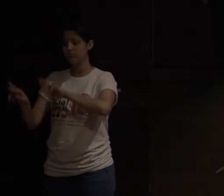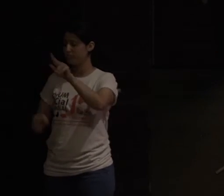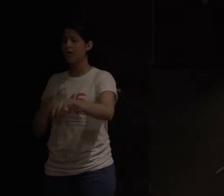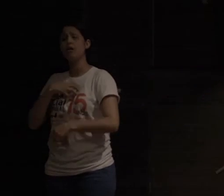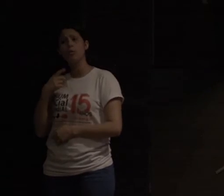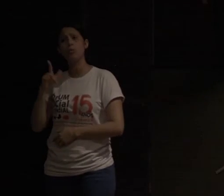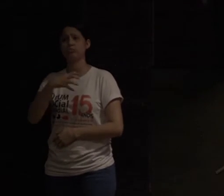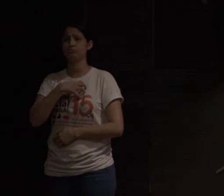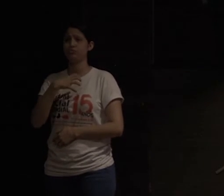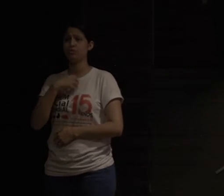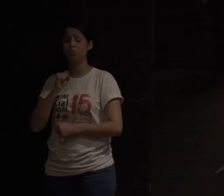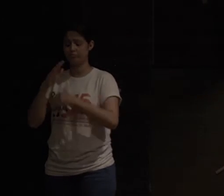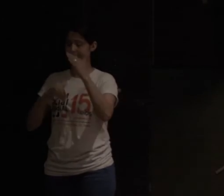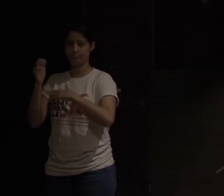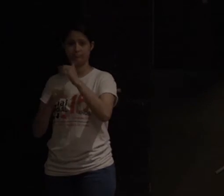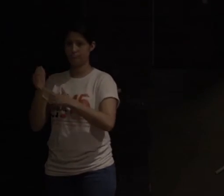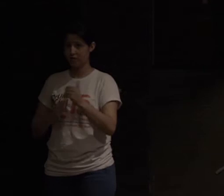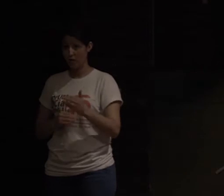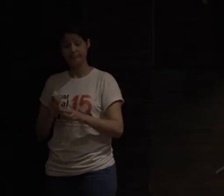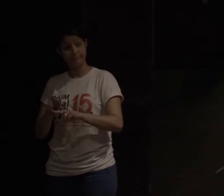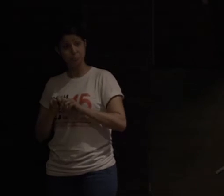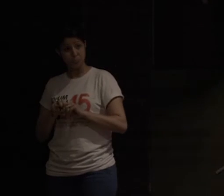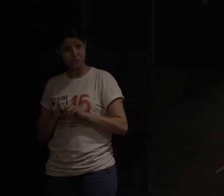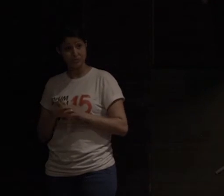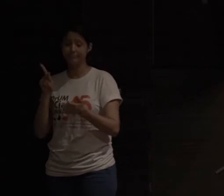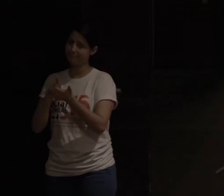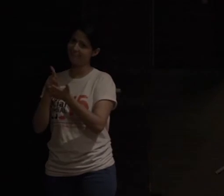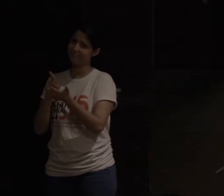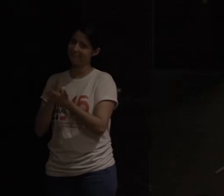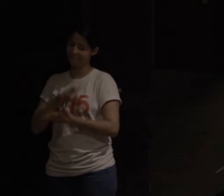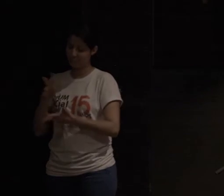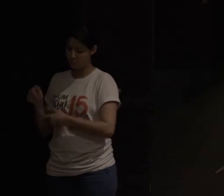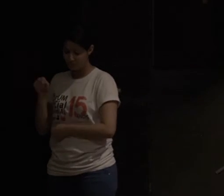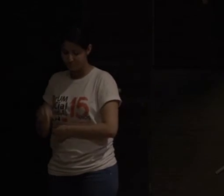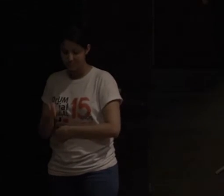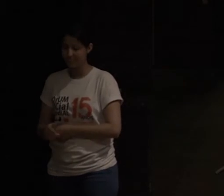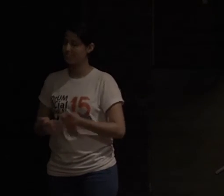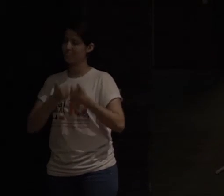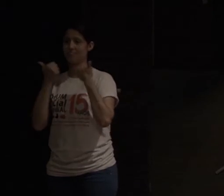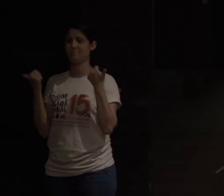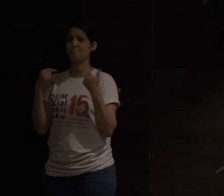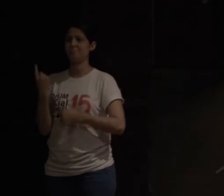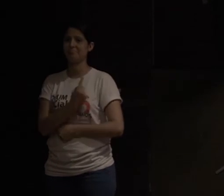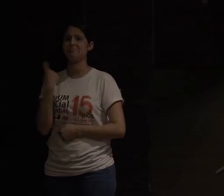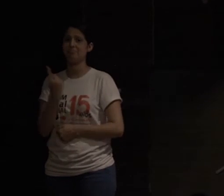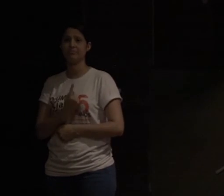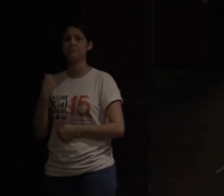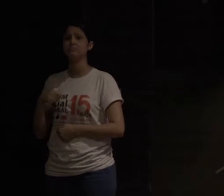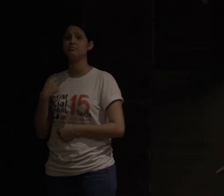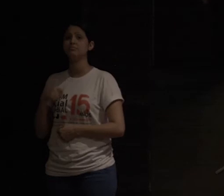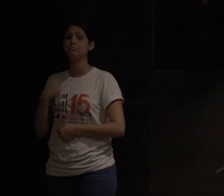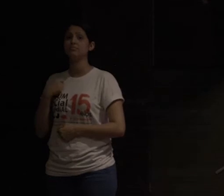formas democráticas. E, portanto, a variedade do mundo, a diversidade do mundo é enorme. E nós fechamos-nos em